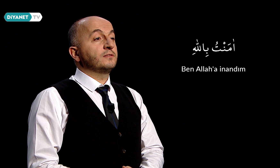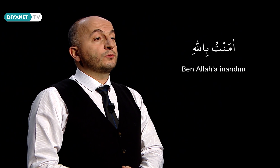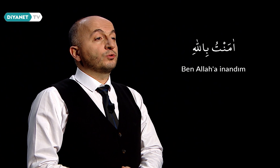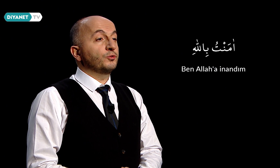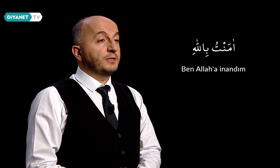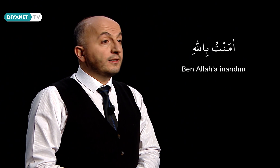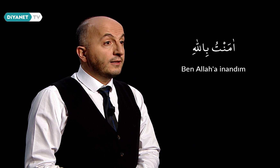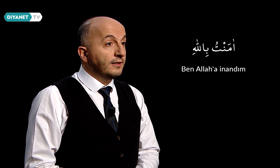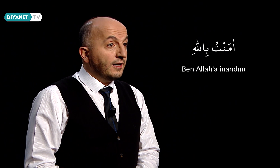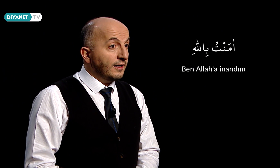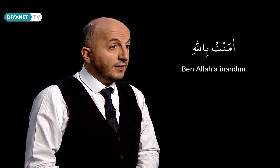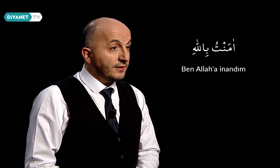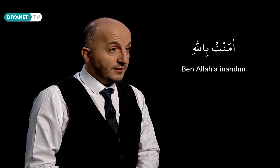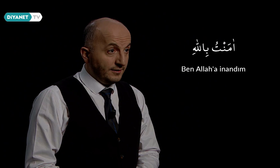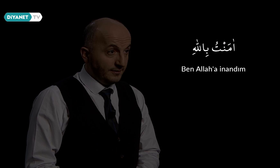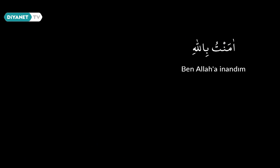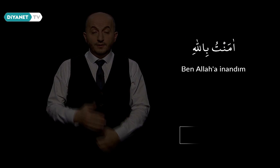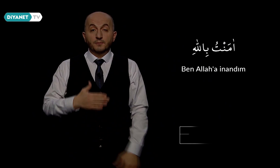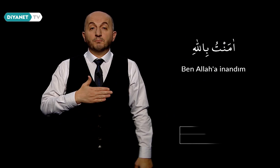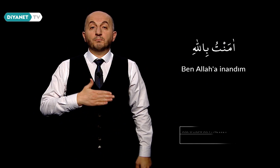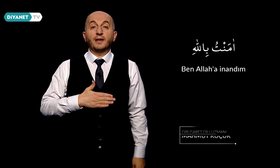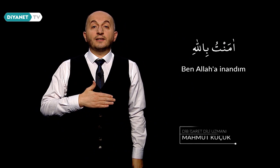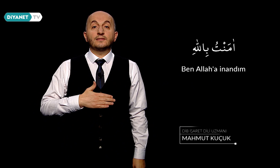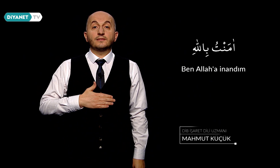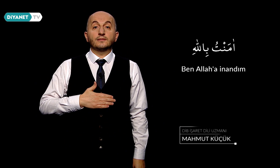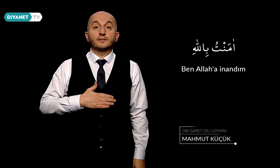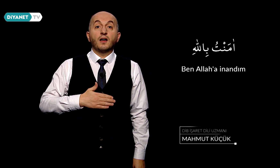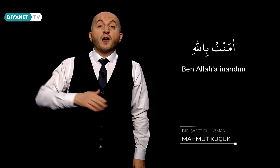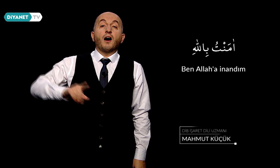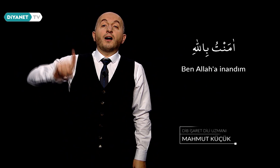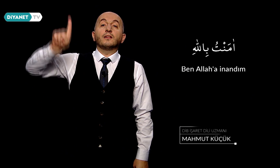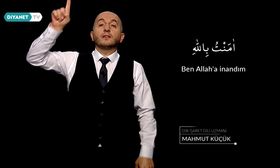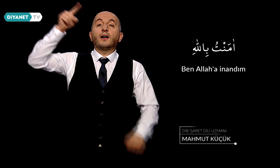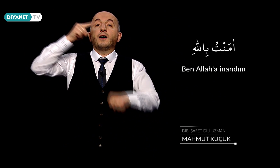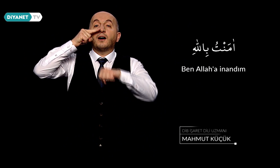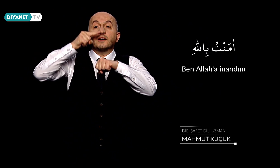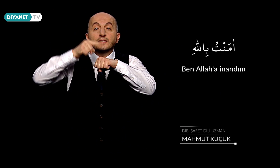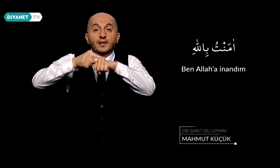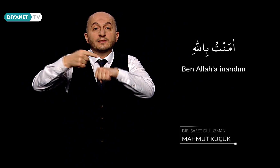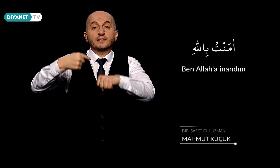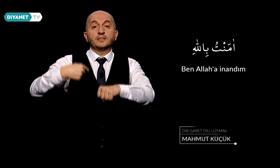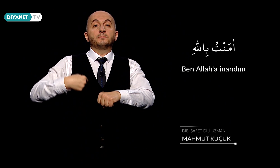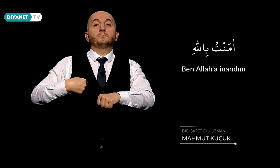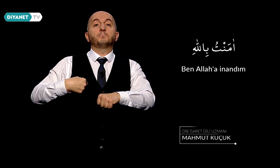Âmentu billahi. Ben Allah'a inandım.